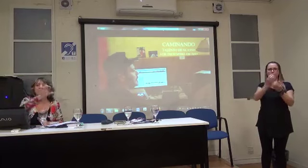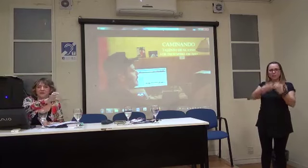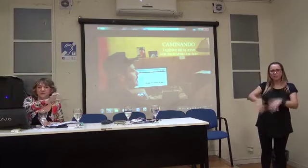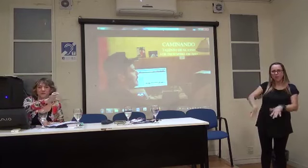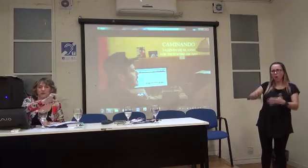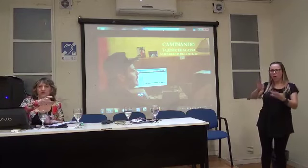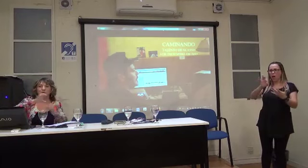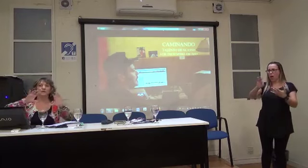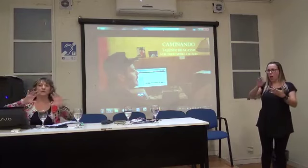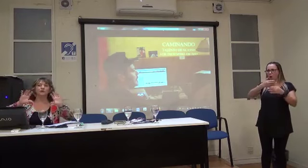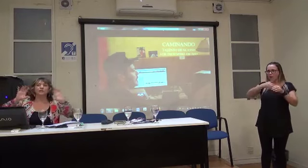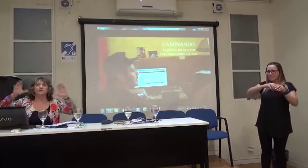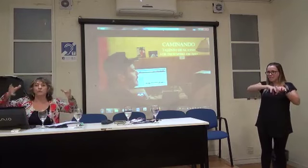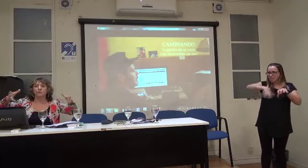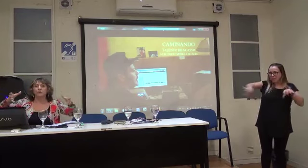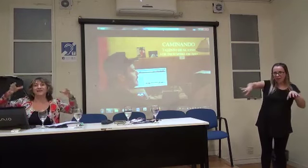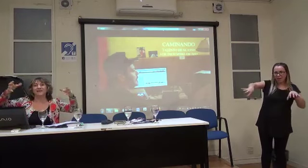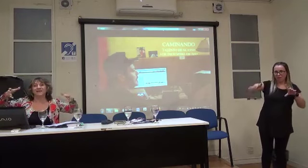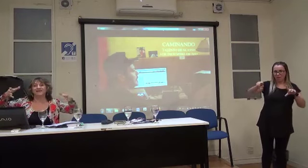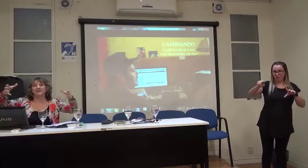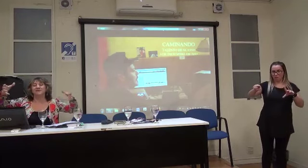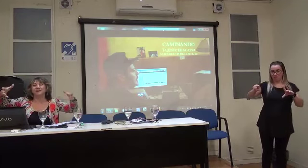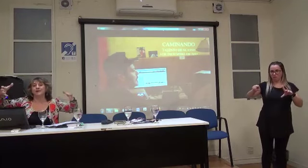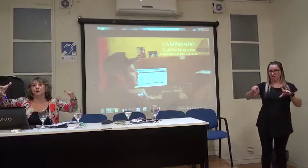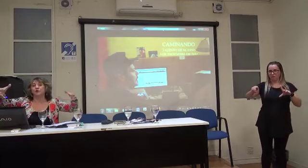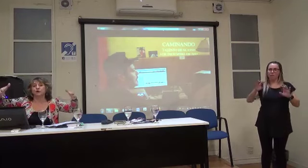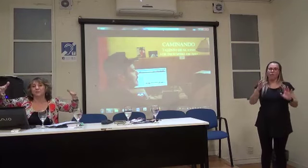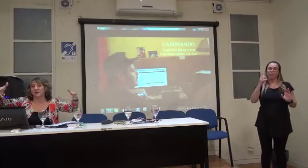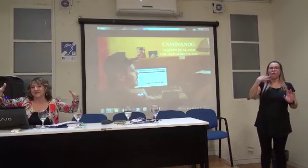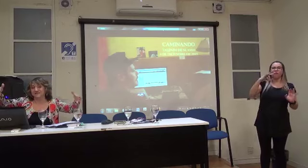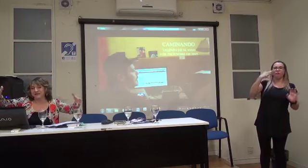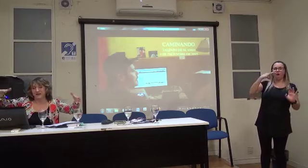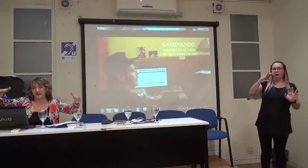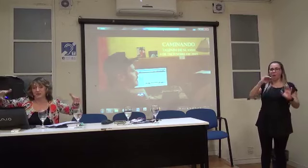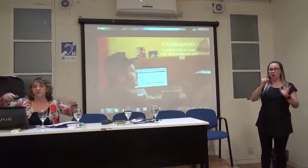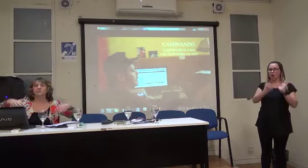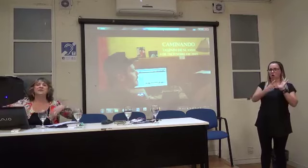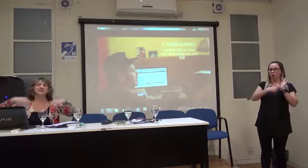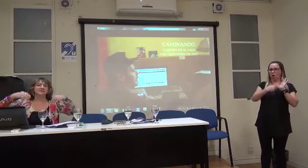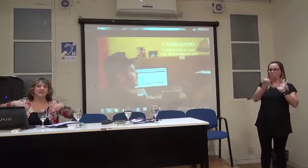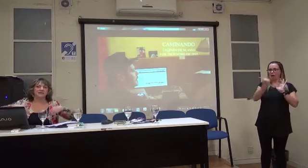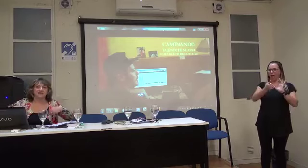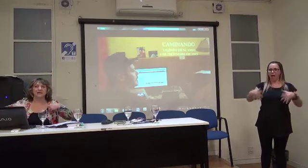respecto de lo que se supone que el estar normalizado